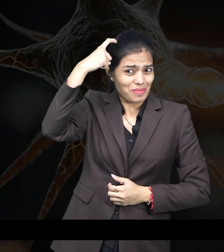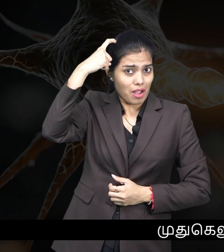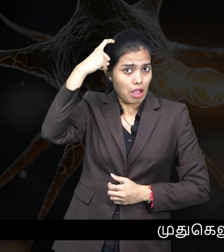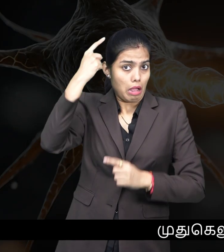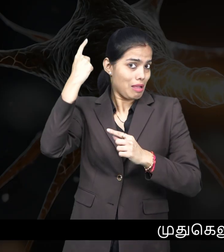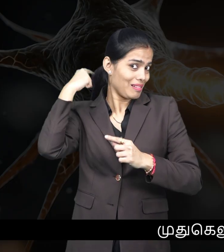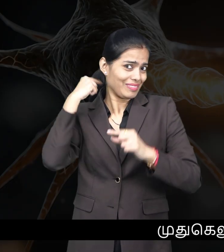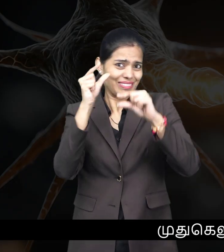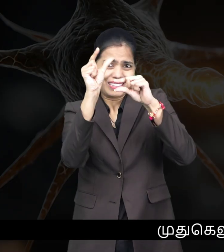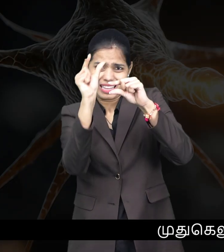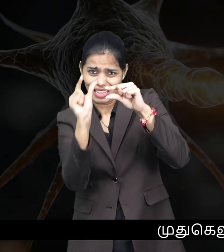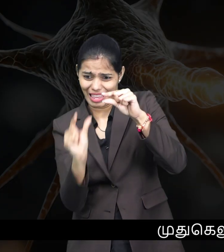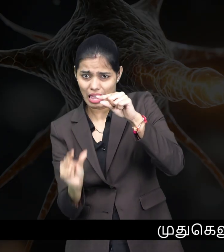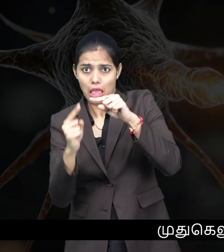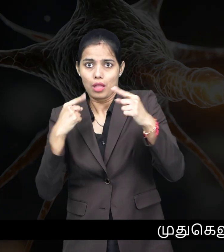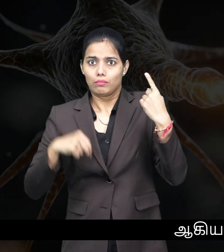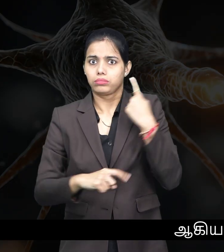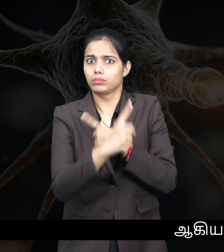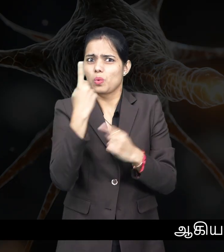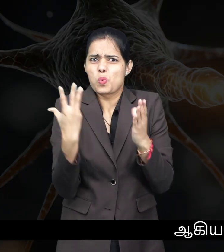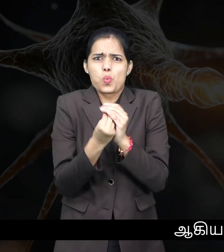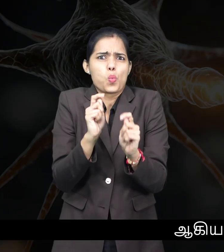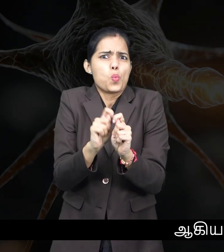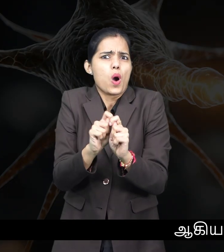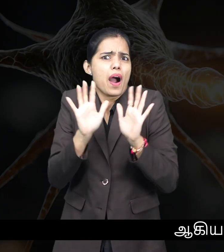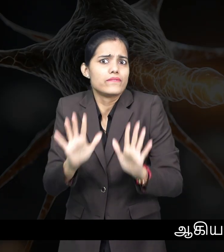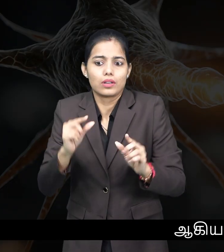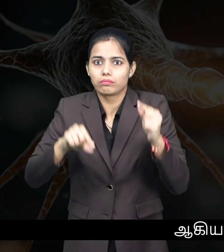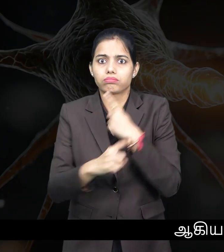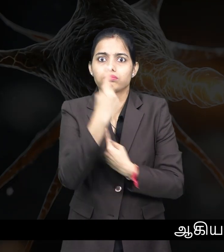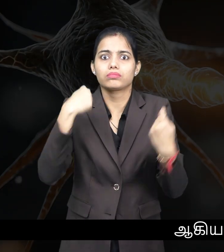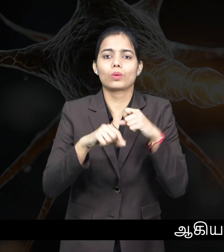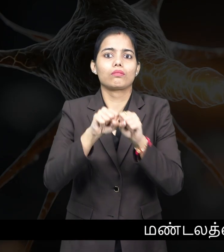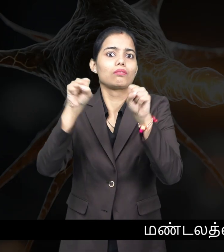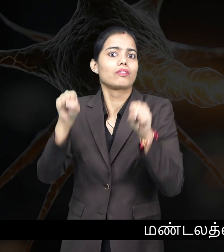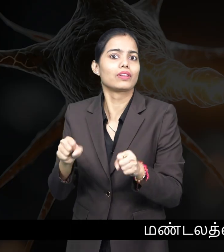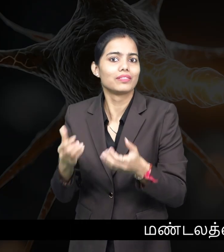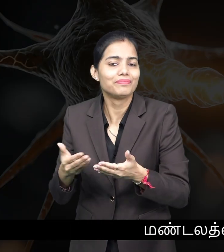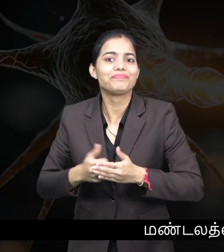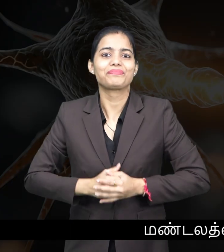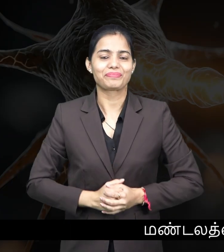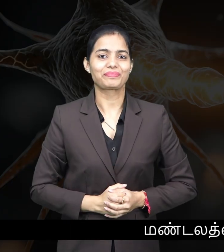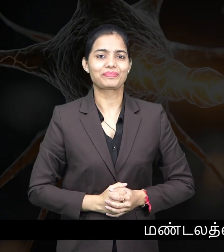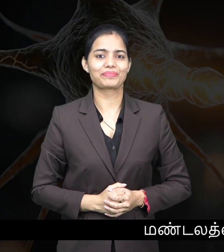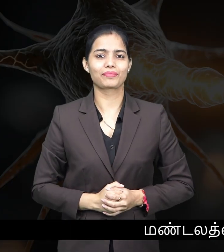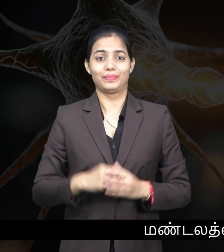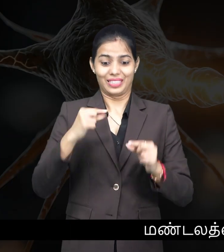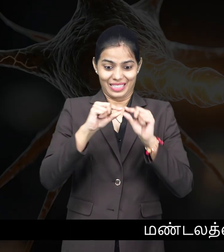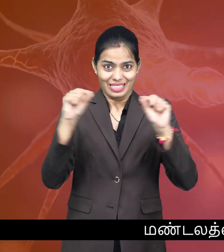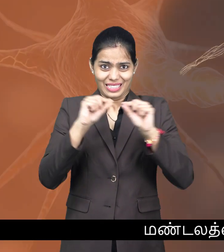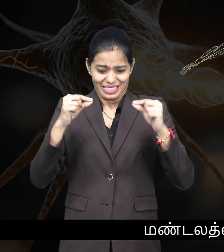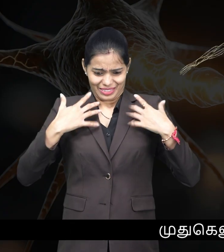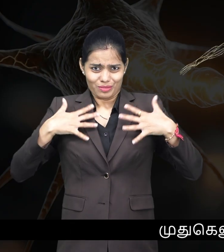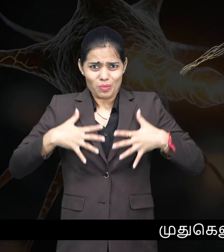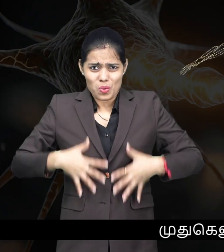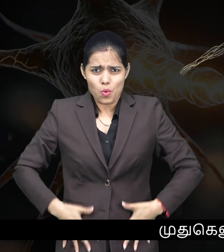மூளை, முதுகெலும்பு தண்டு மற்றும் நரம்புகள் ஆகியவை ஒன்றிணைந்து மத்திய நரம்பு மண்டலத்தை